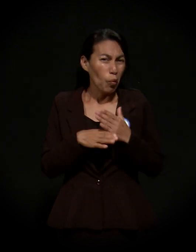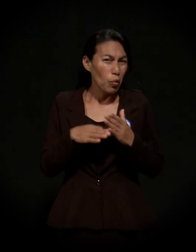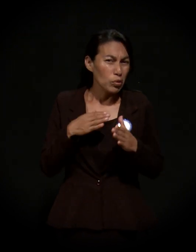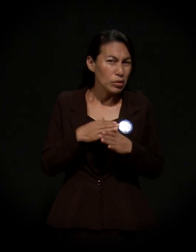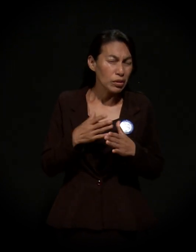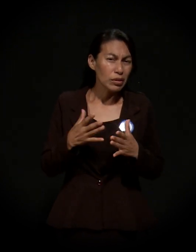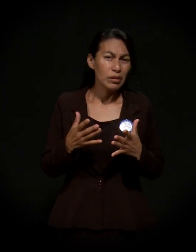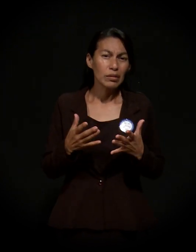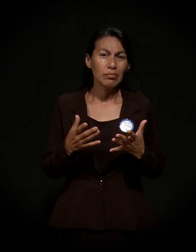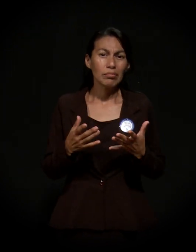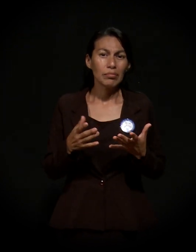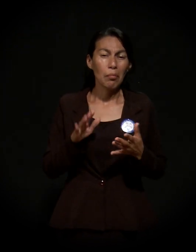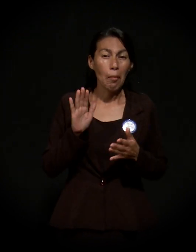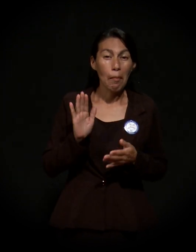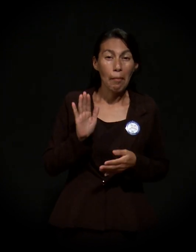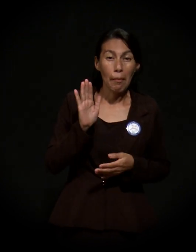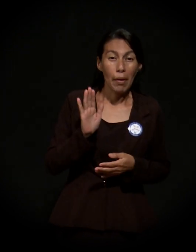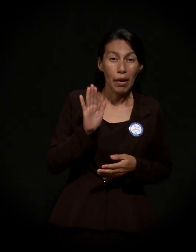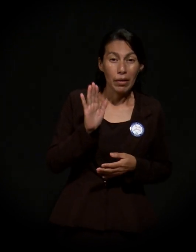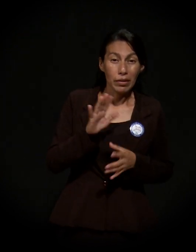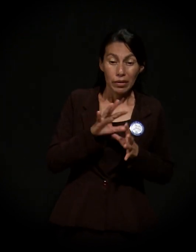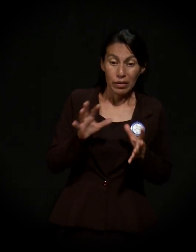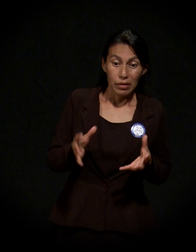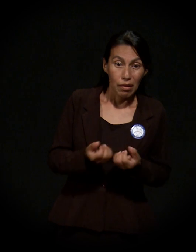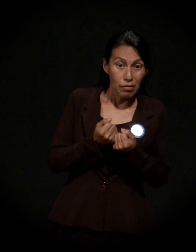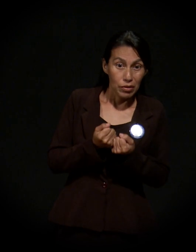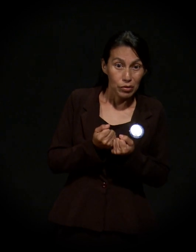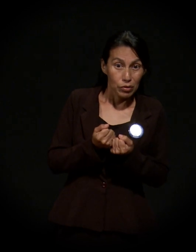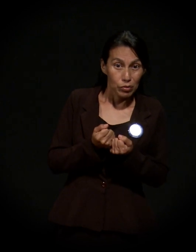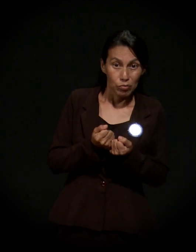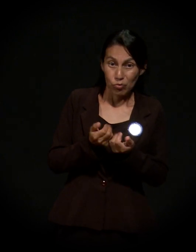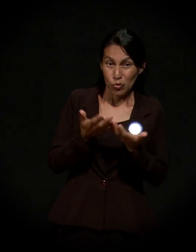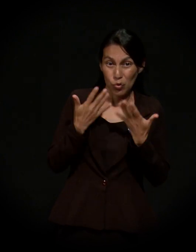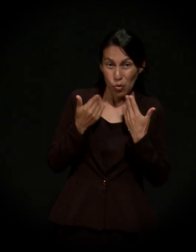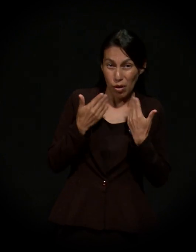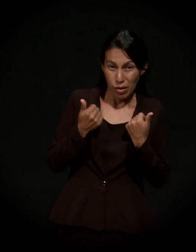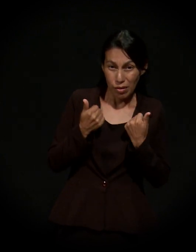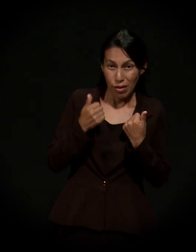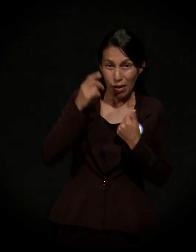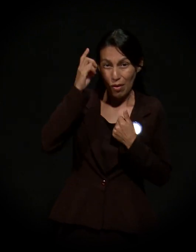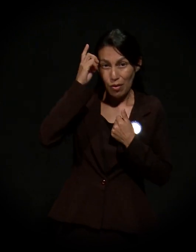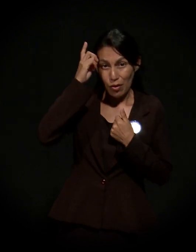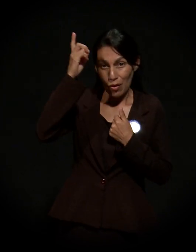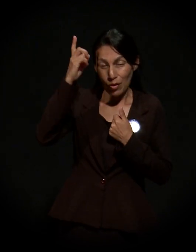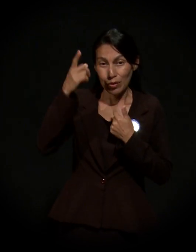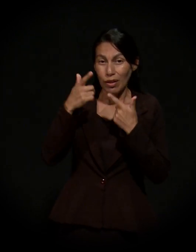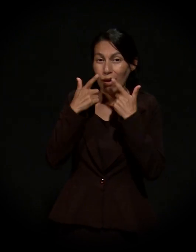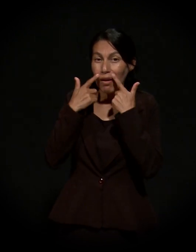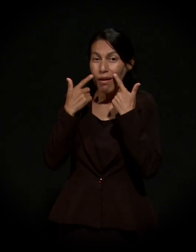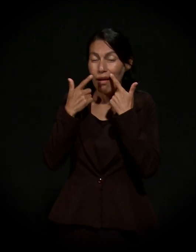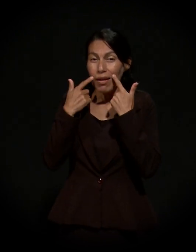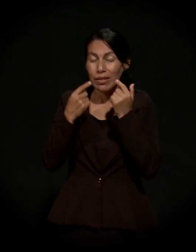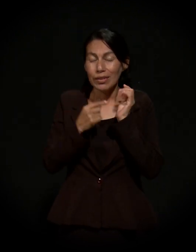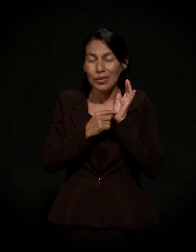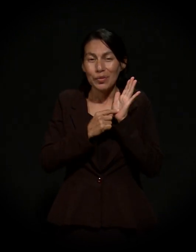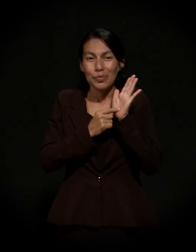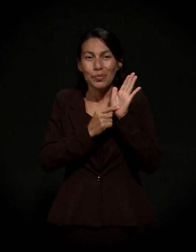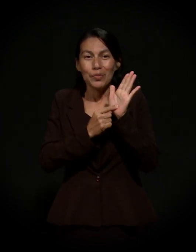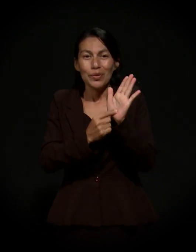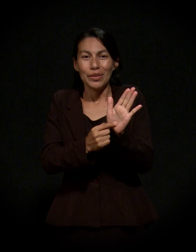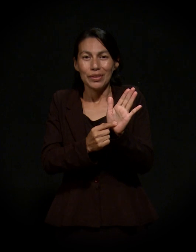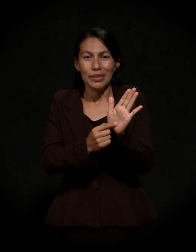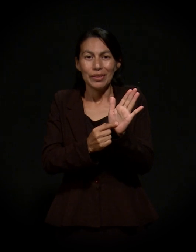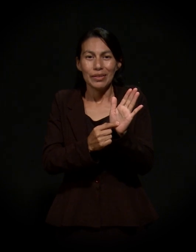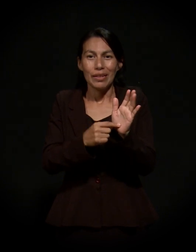hay salvación. Es cuando Dios manifiesta su gracia y su presencia